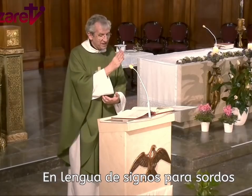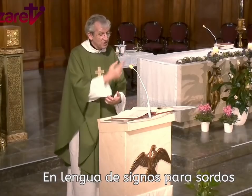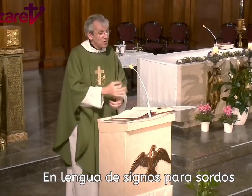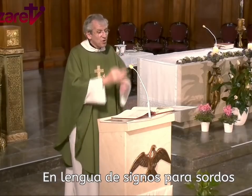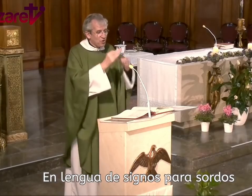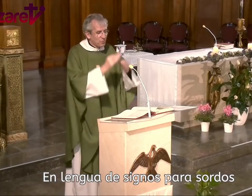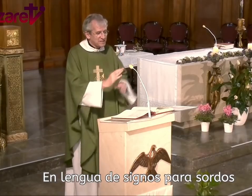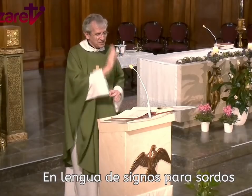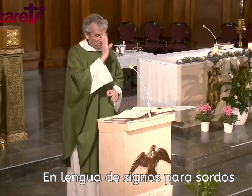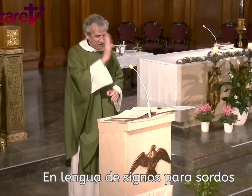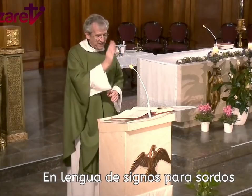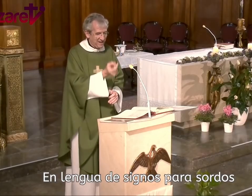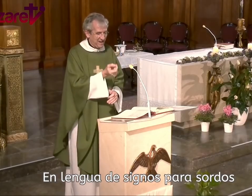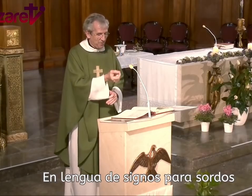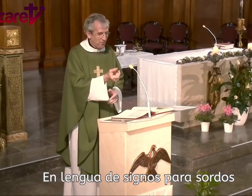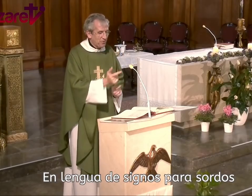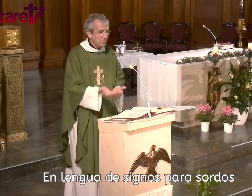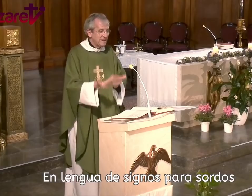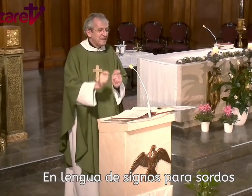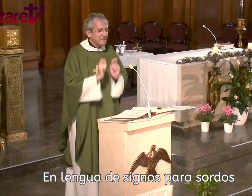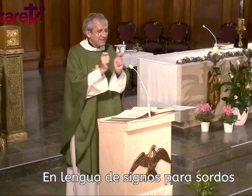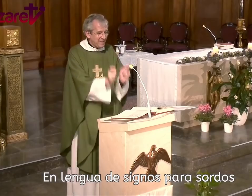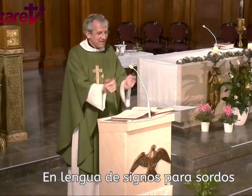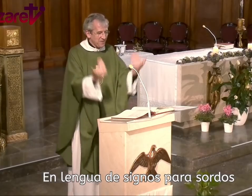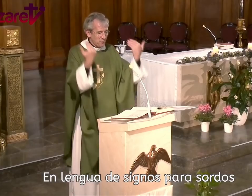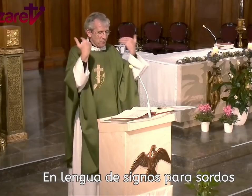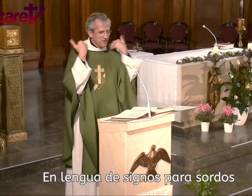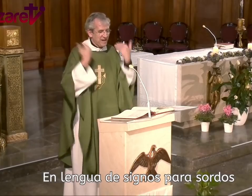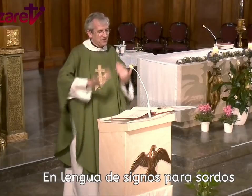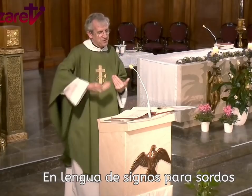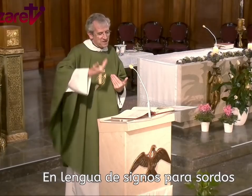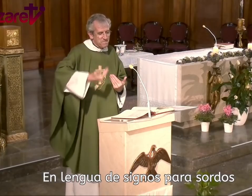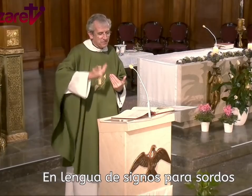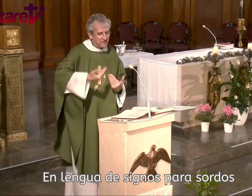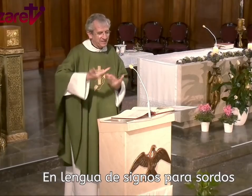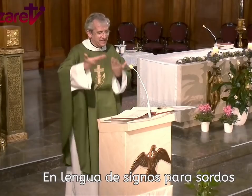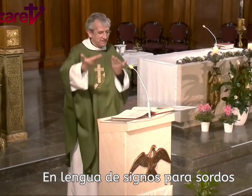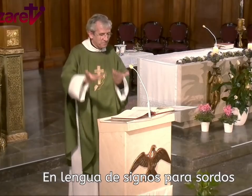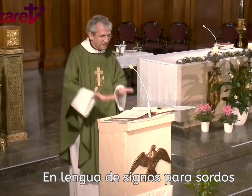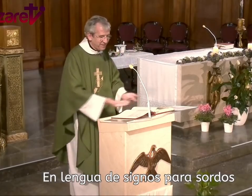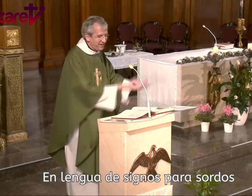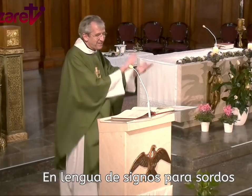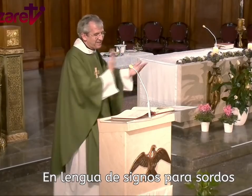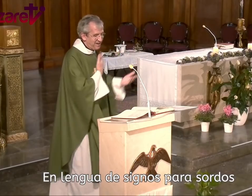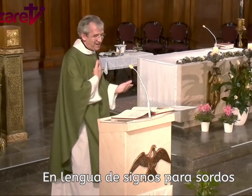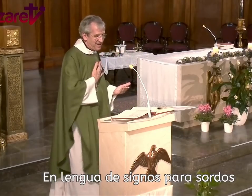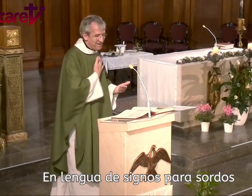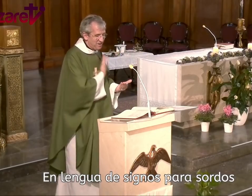Como has sido fiel en lo poco Te daré un cargo importante Entra en el